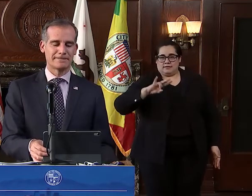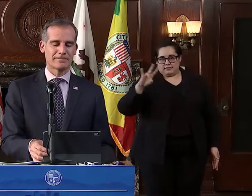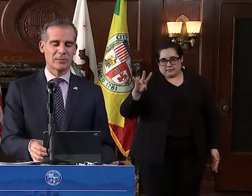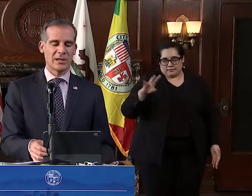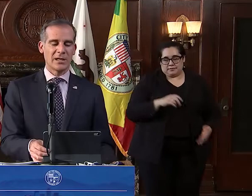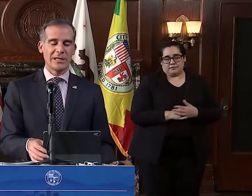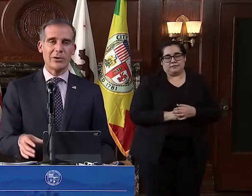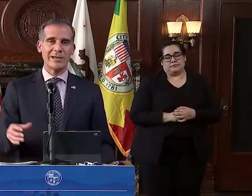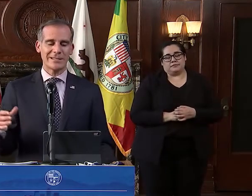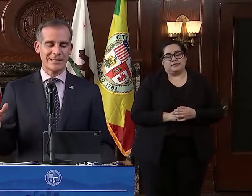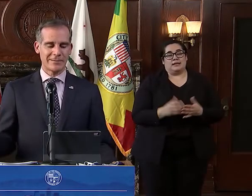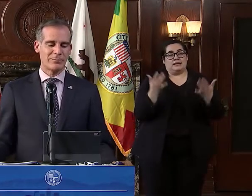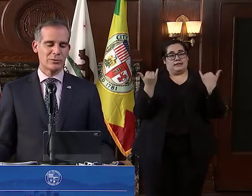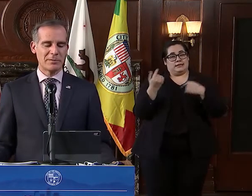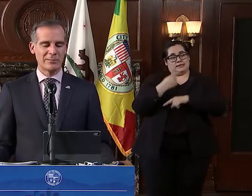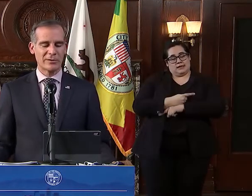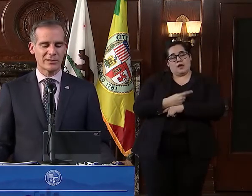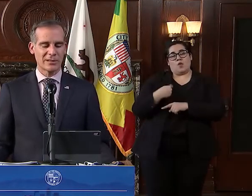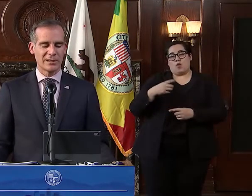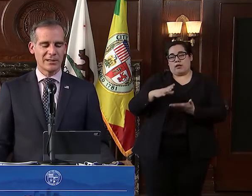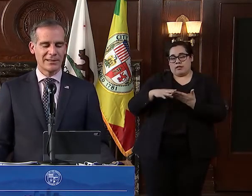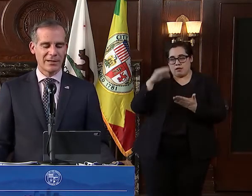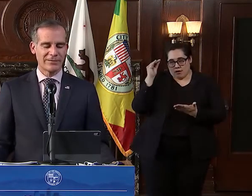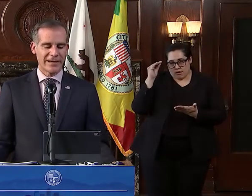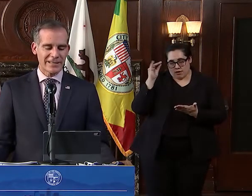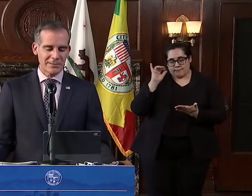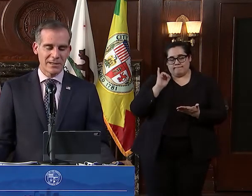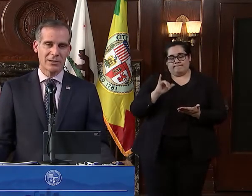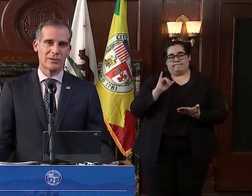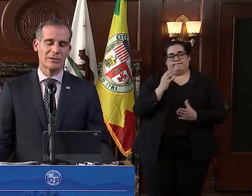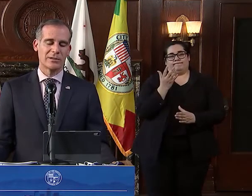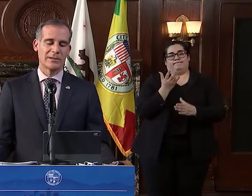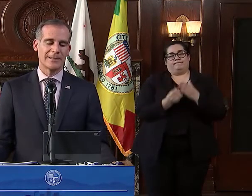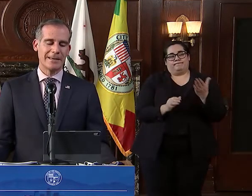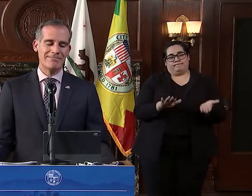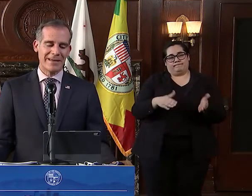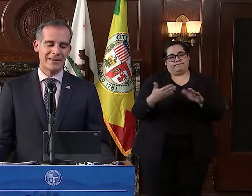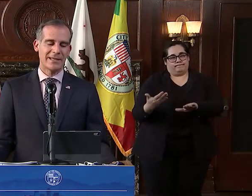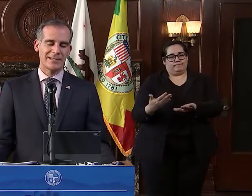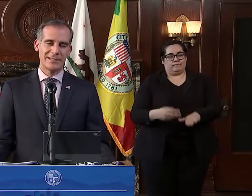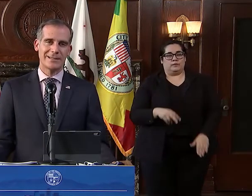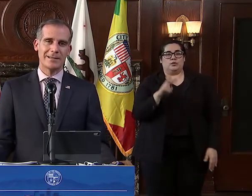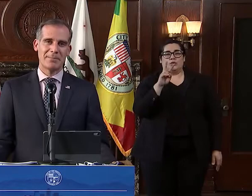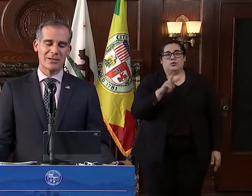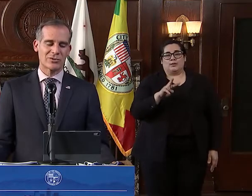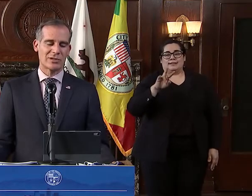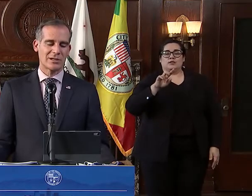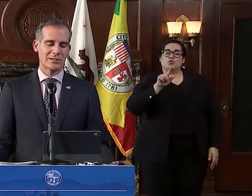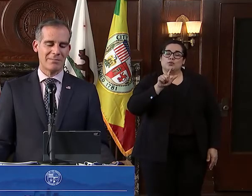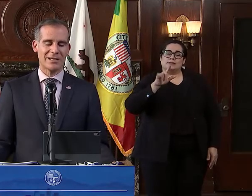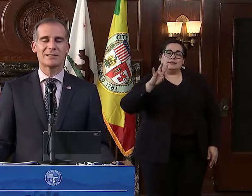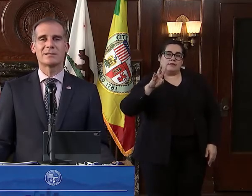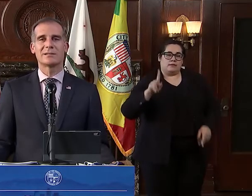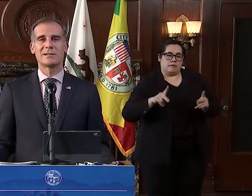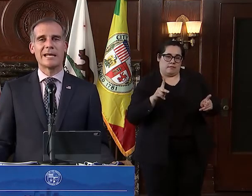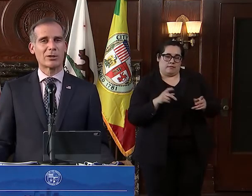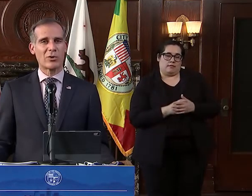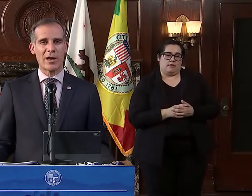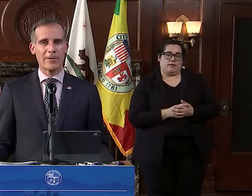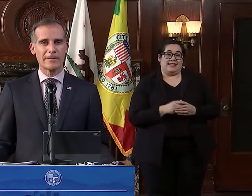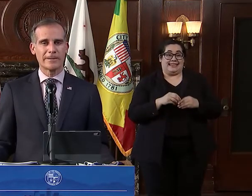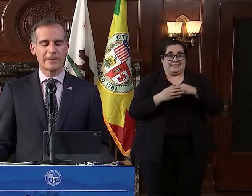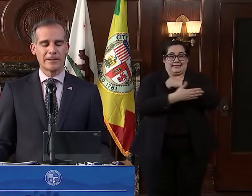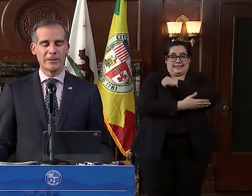22,567. Y hoy supimos del fallecimiento de 27 personas más en